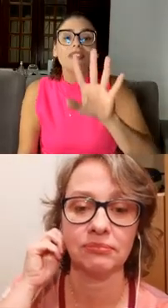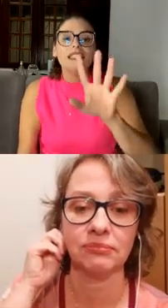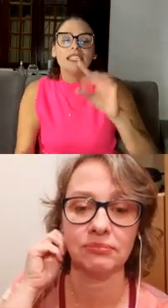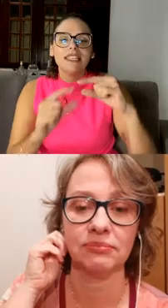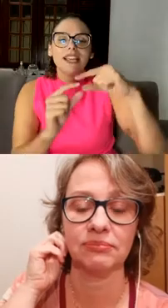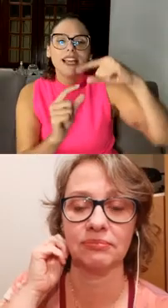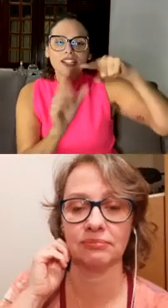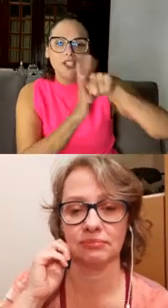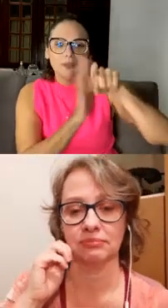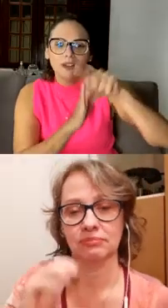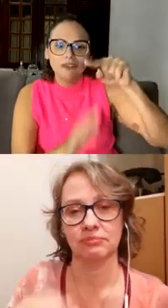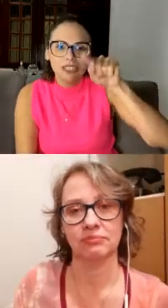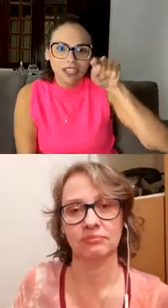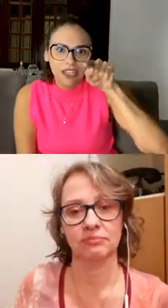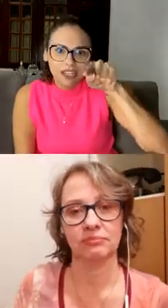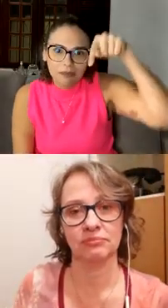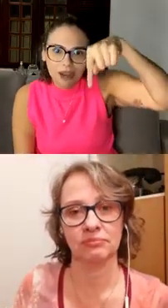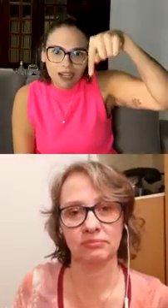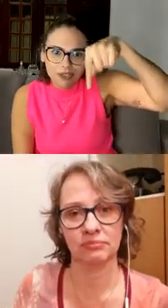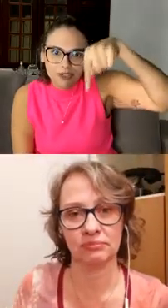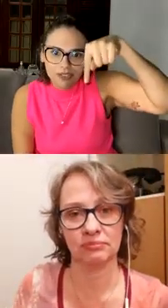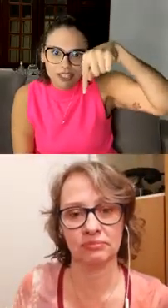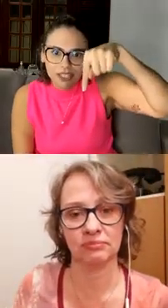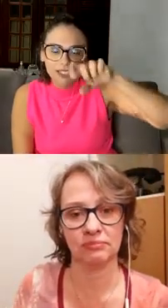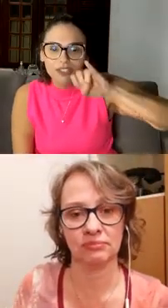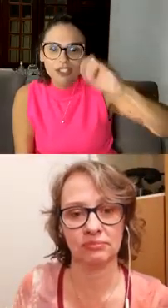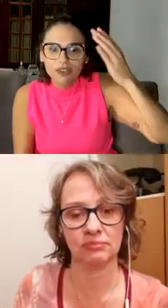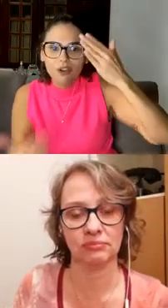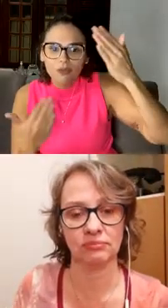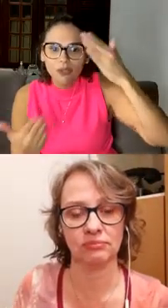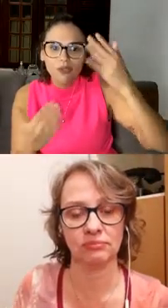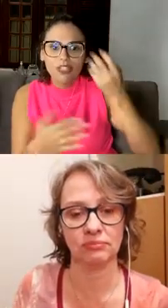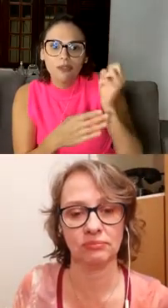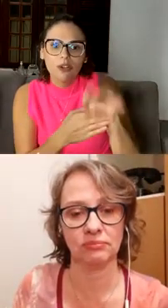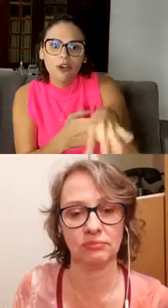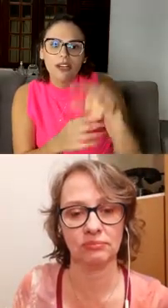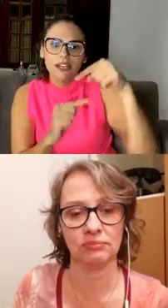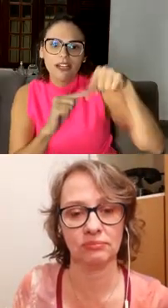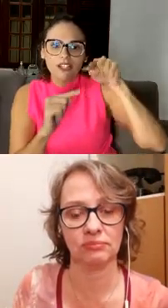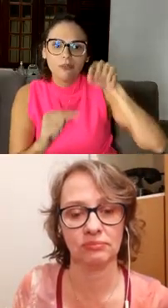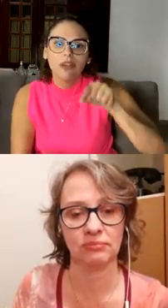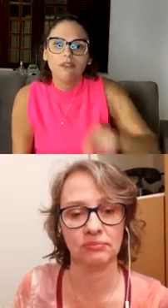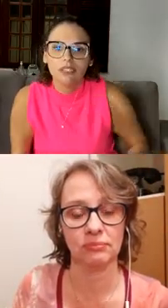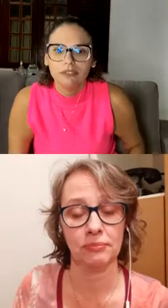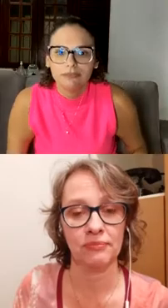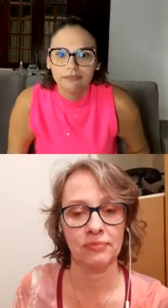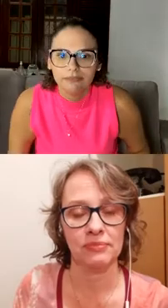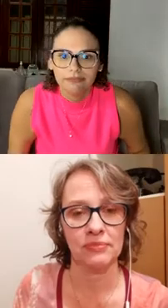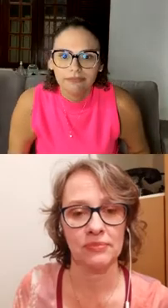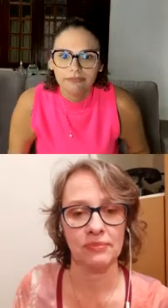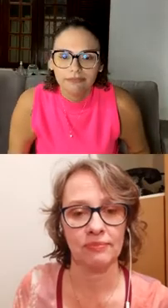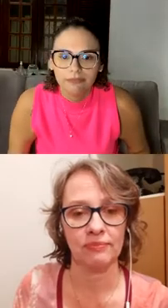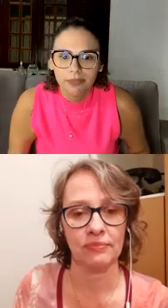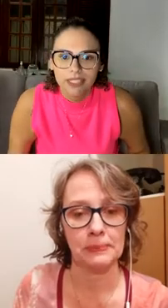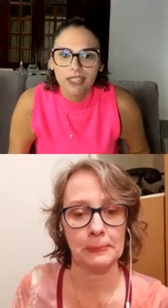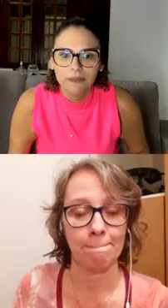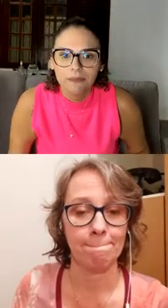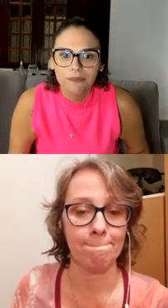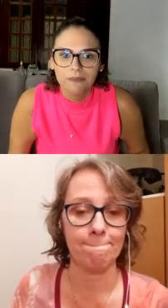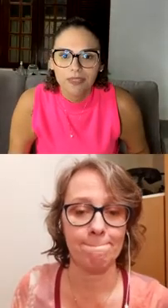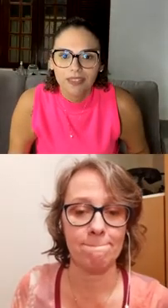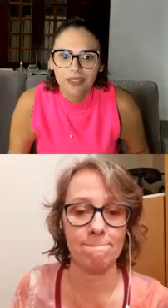Então, fazer assim, tem a caixinha de pergunta, né? Embaixo. Então, se tiver alguma dúvida, a pessoa coloca na caixinha de pergunta. Pode